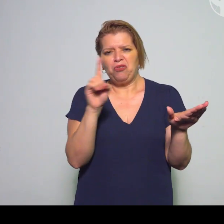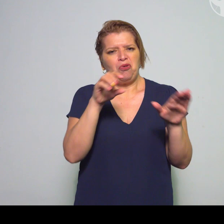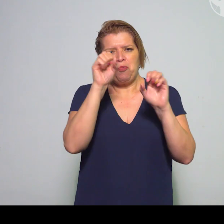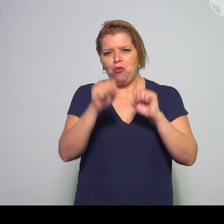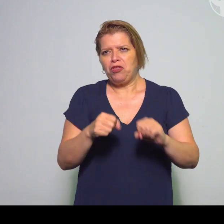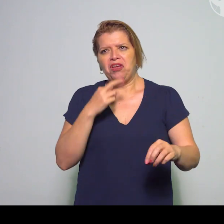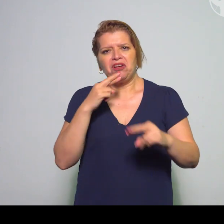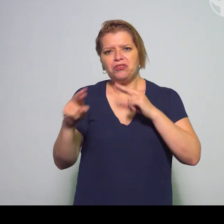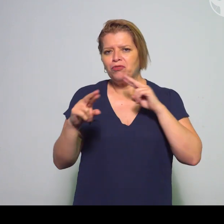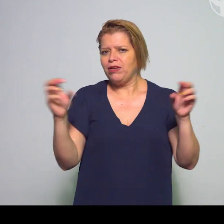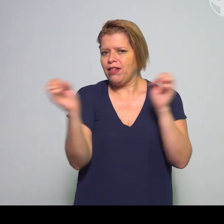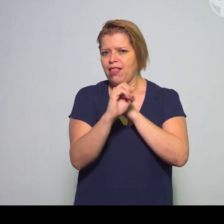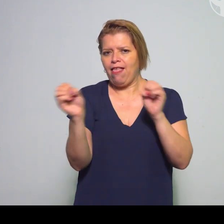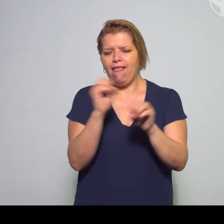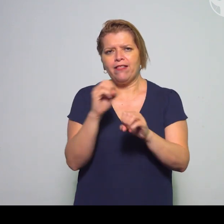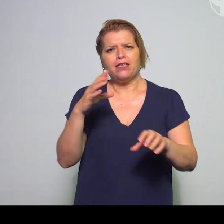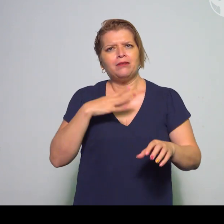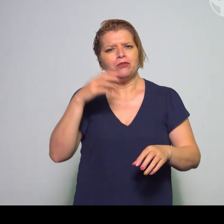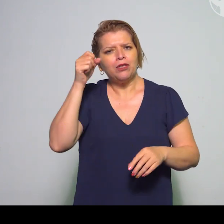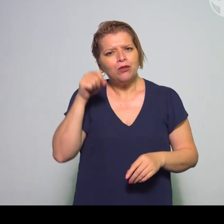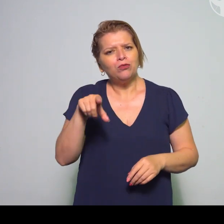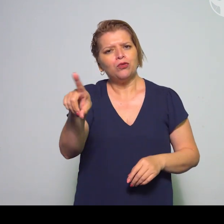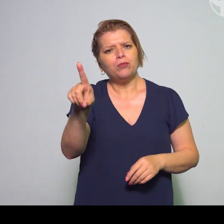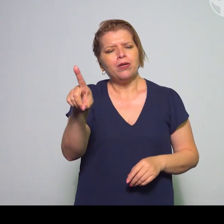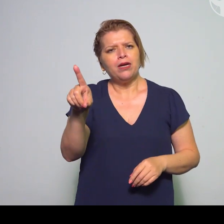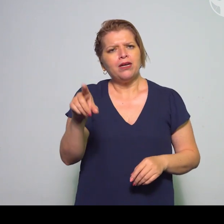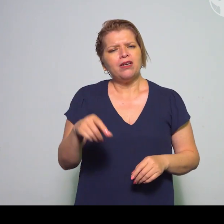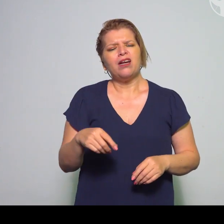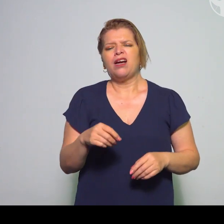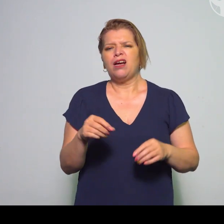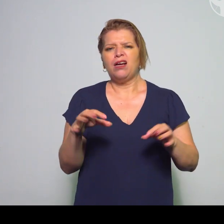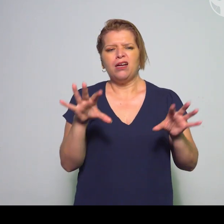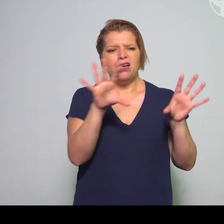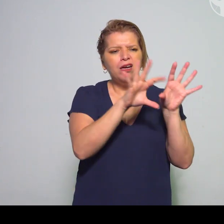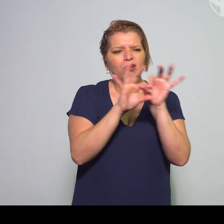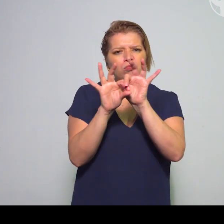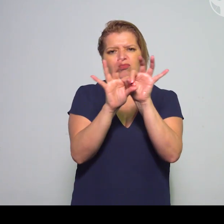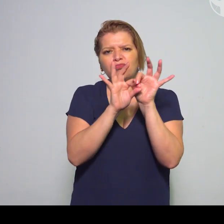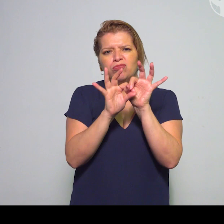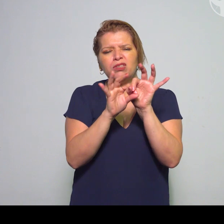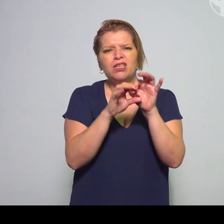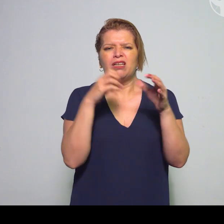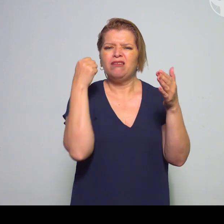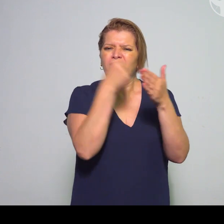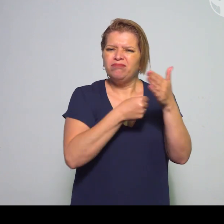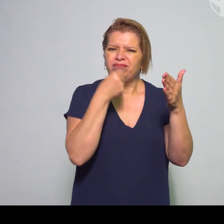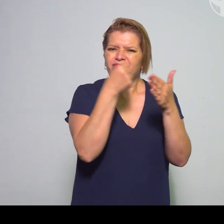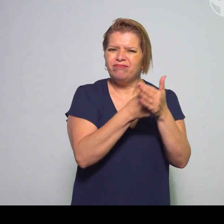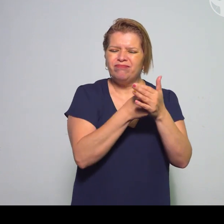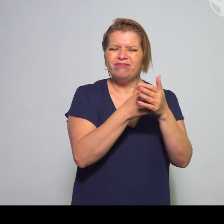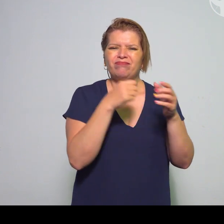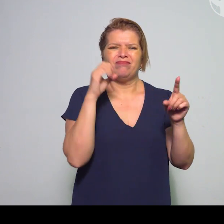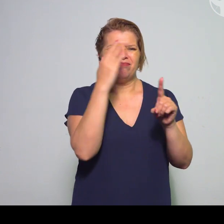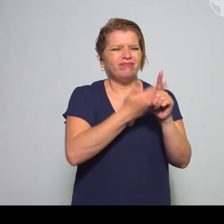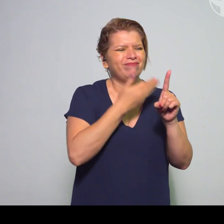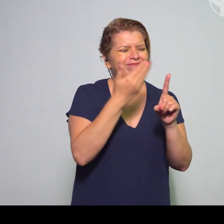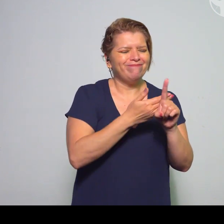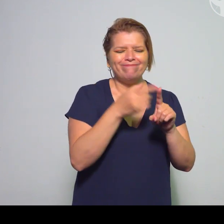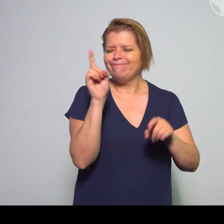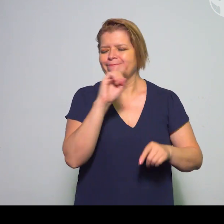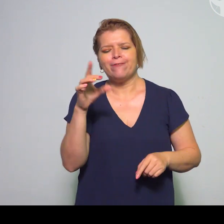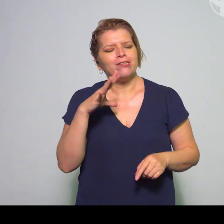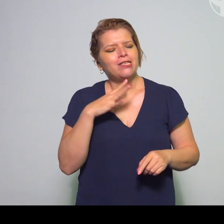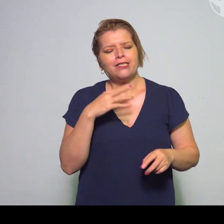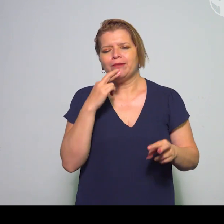se podían solucionar y que nos teníamos que acostumbrar entonces a esos pedazos, de crisis en crisis, y que ya